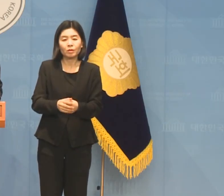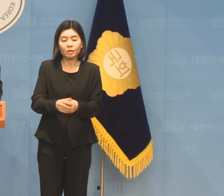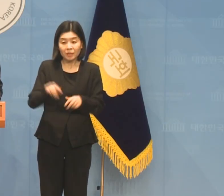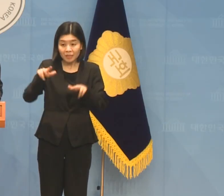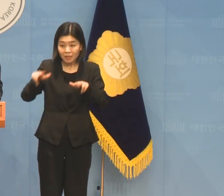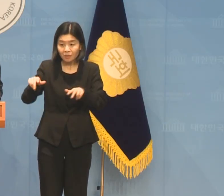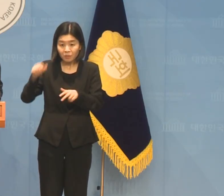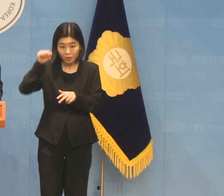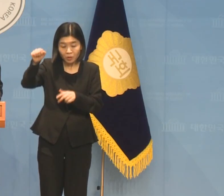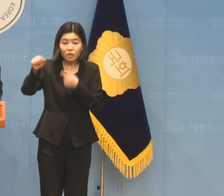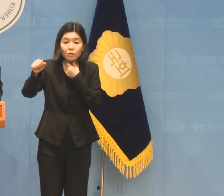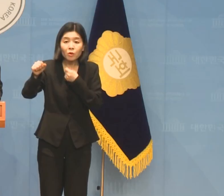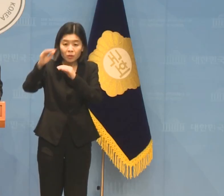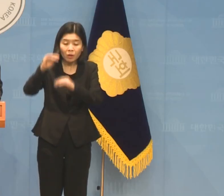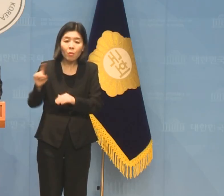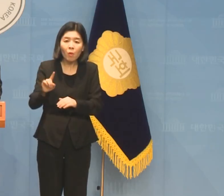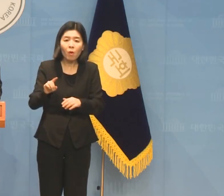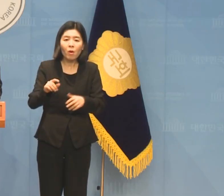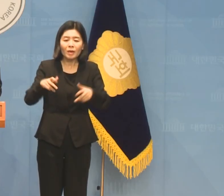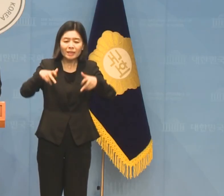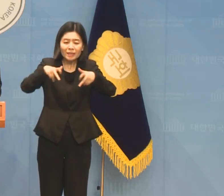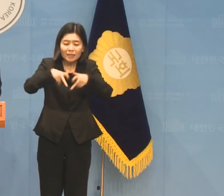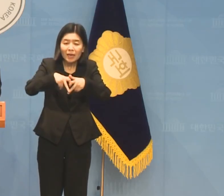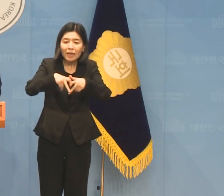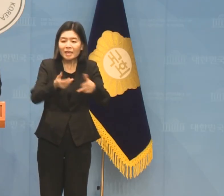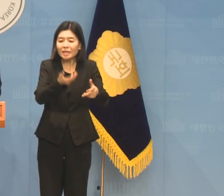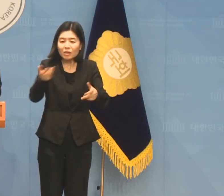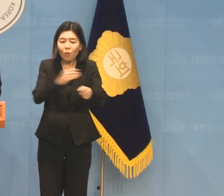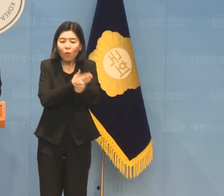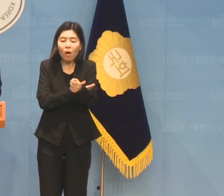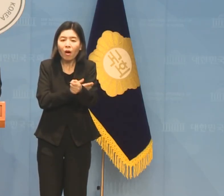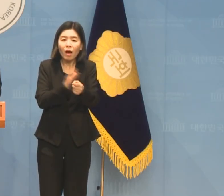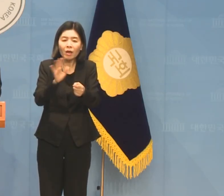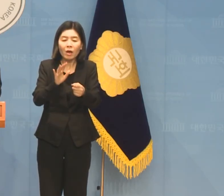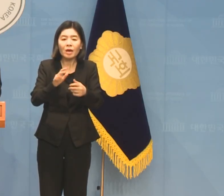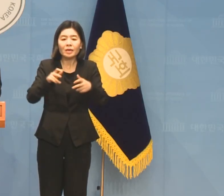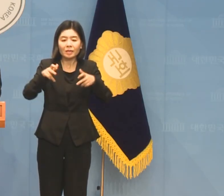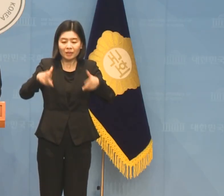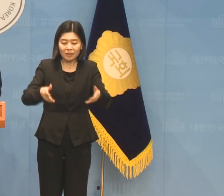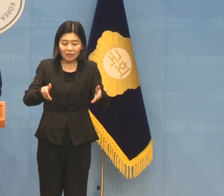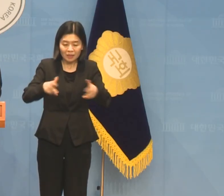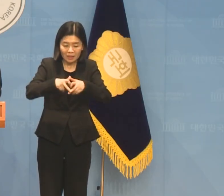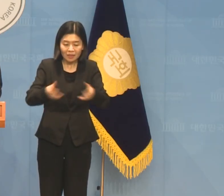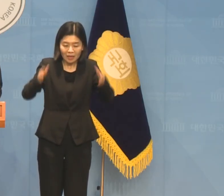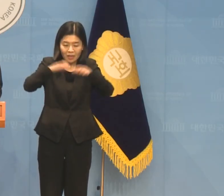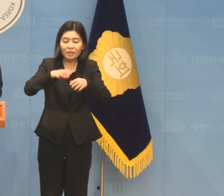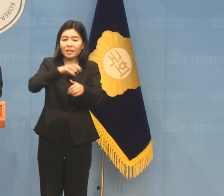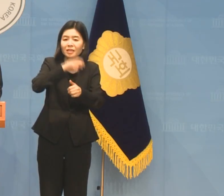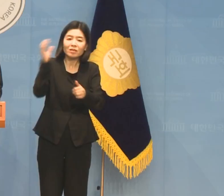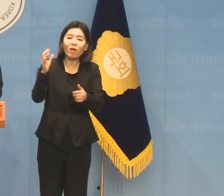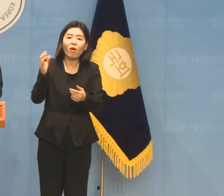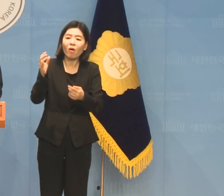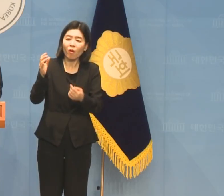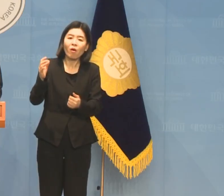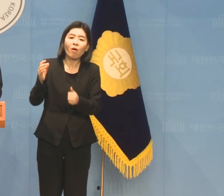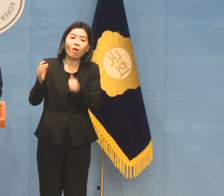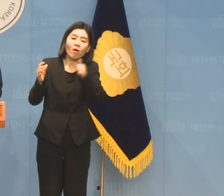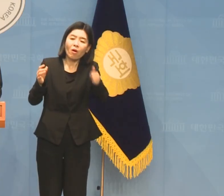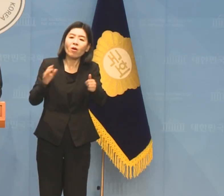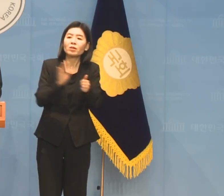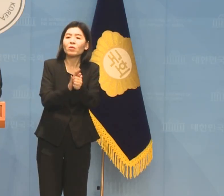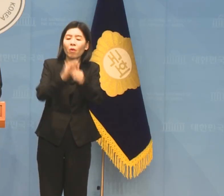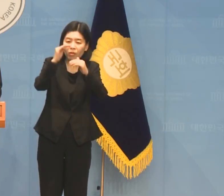탈시설 예산을 요구하고 있습니다. 그 예산을 얻기 위해 시민들의 일상을 가로막는 이 시위가 여전히